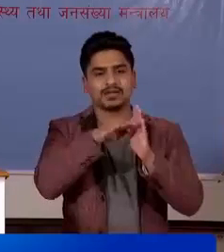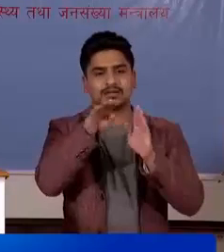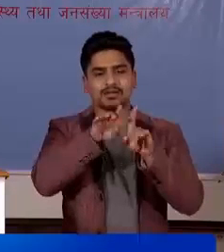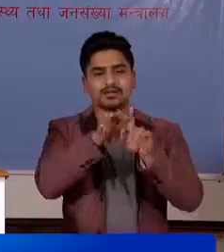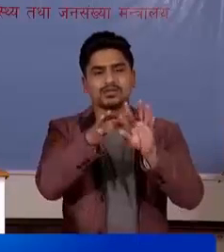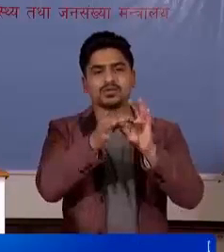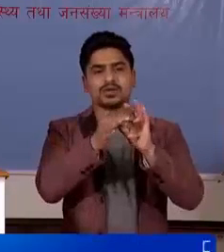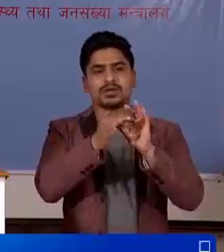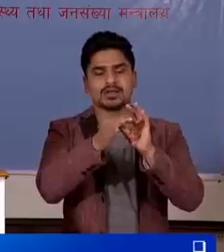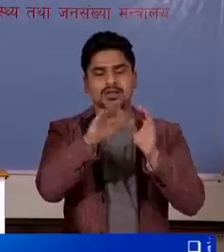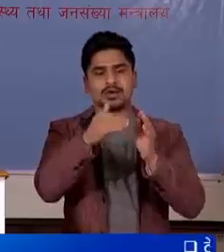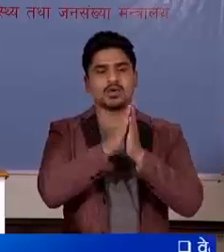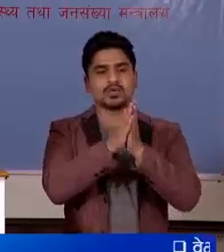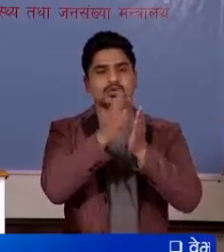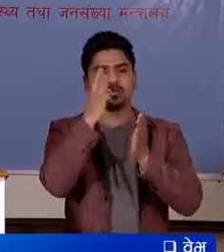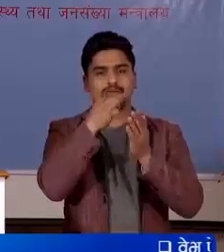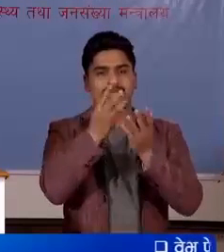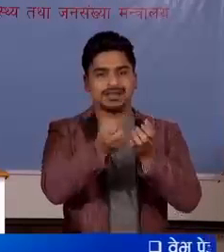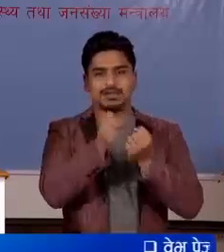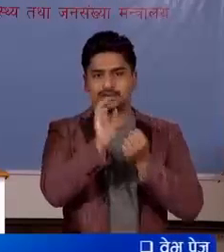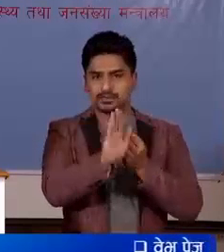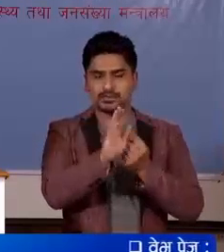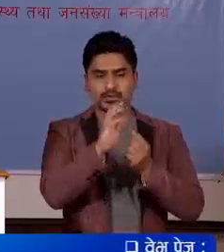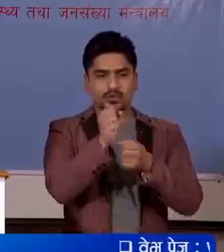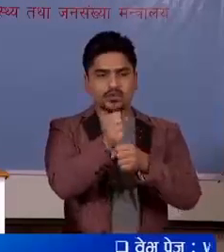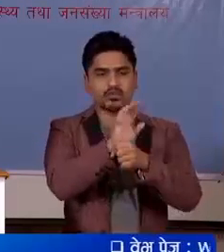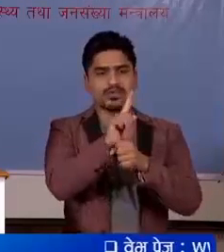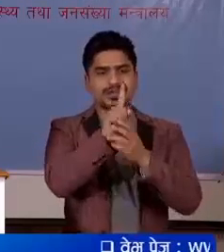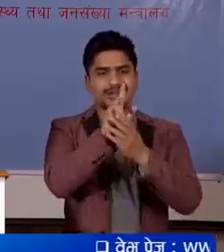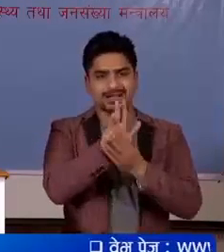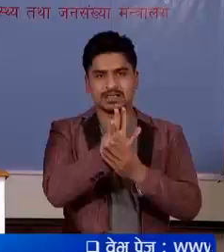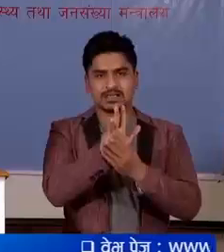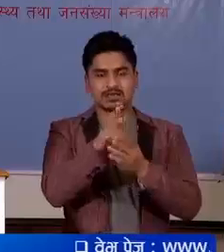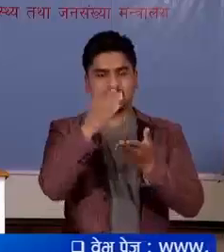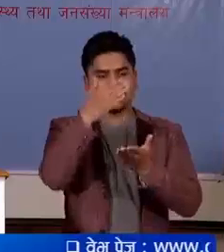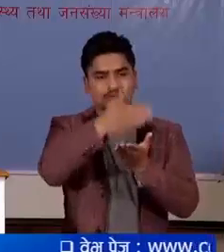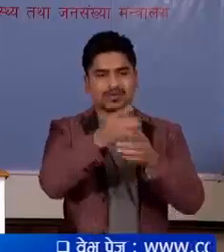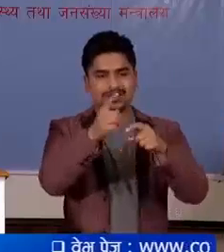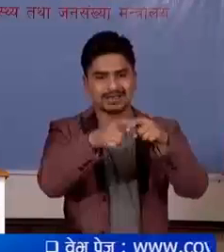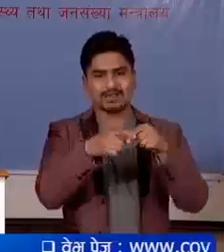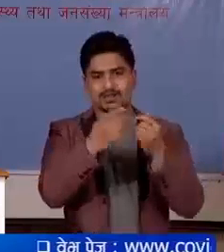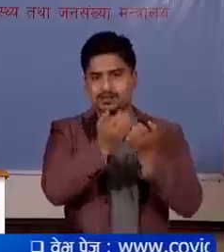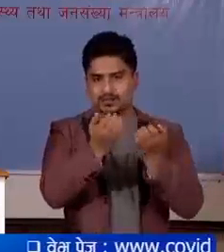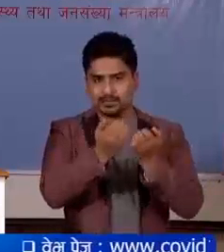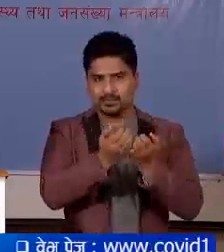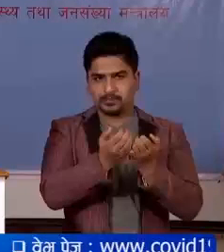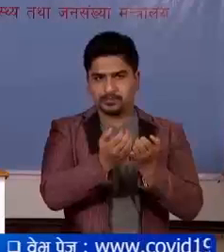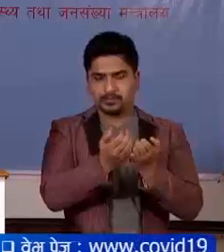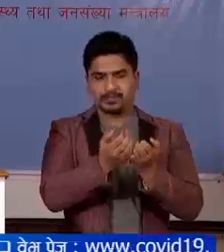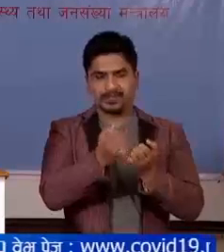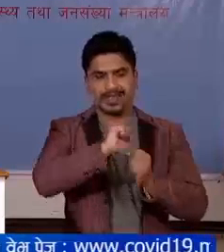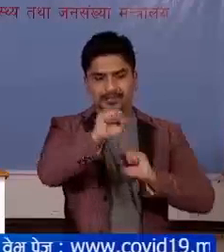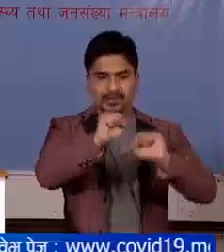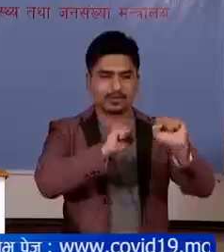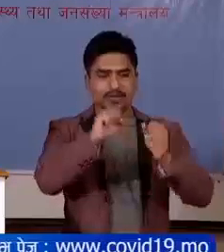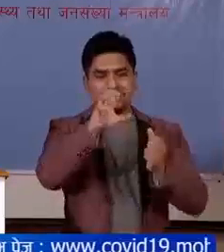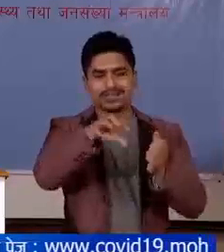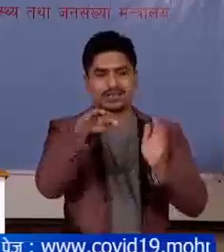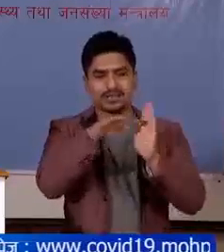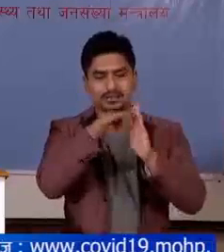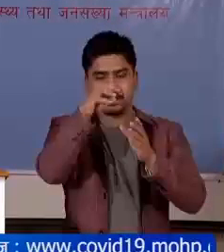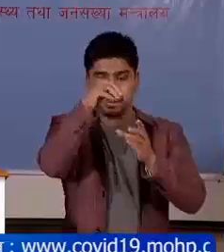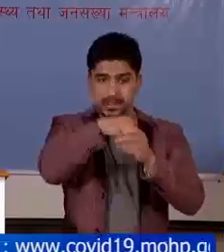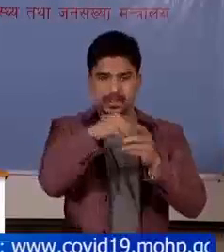सहक आरे लाई अनुरोद को रूपम लियेका छो, COVID-19 को रोग थाम्र नियेंत्रन को लागी आपनो इस्ताने तो